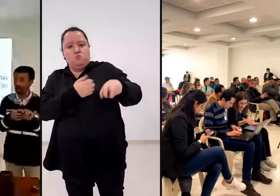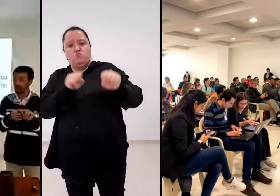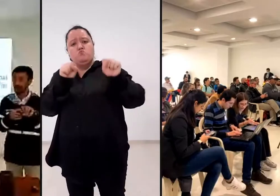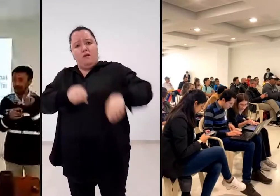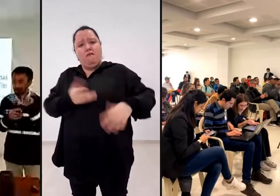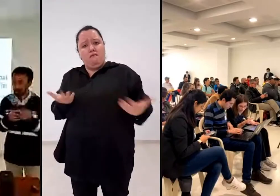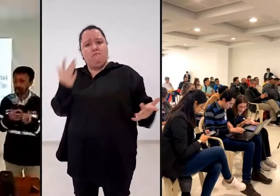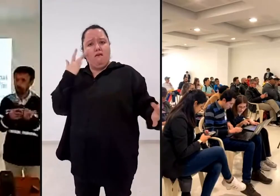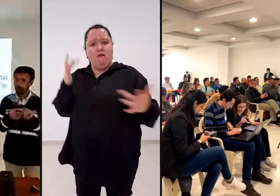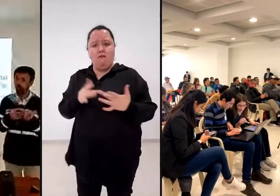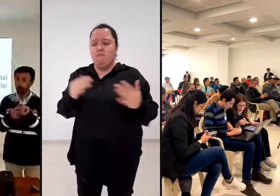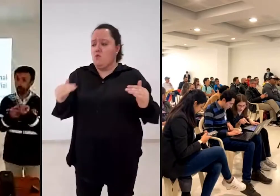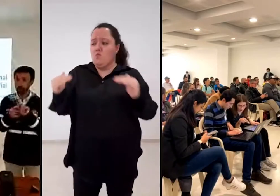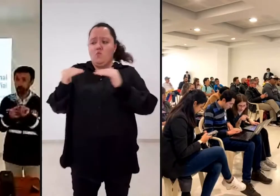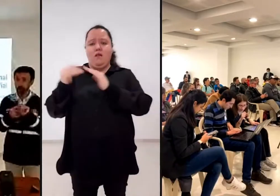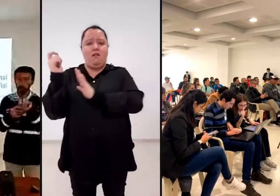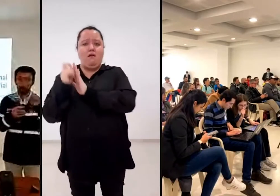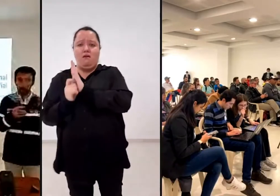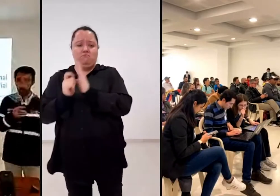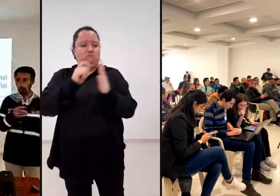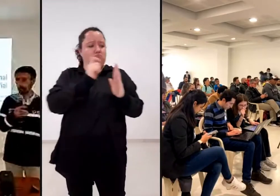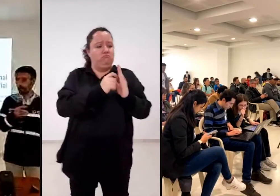las mismas